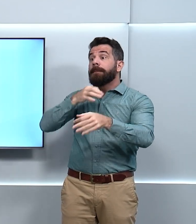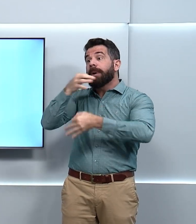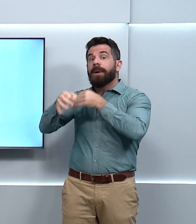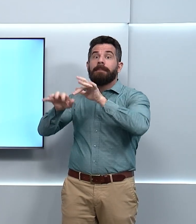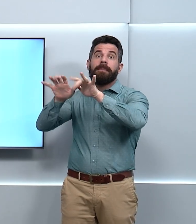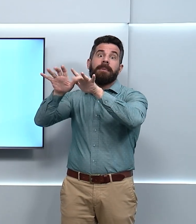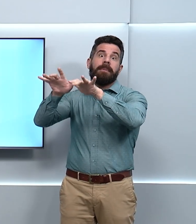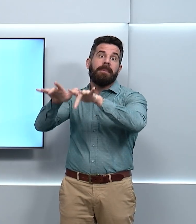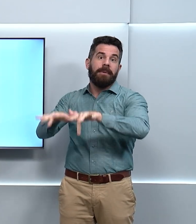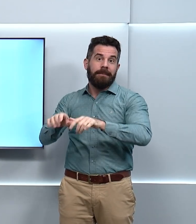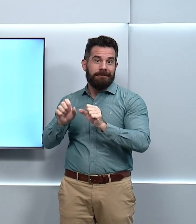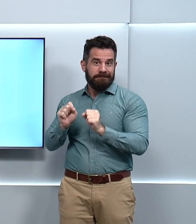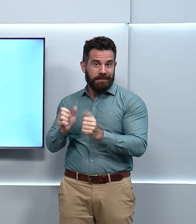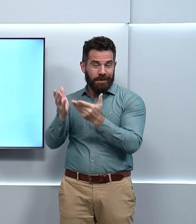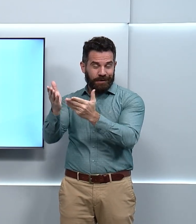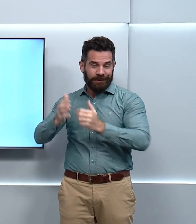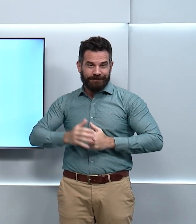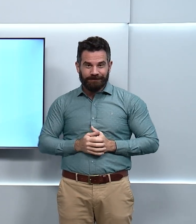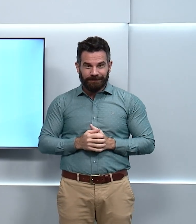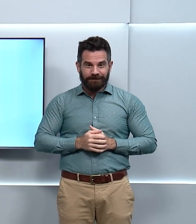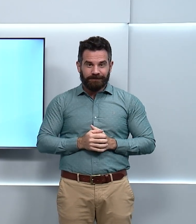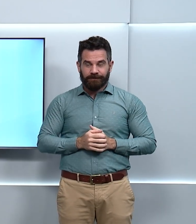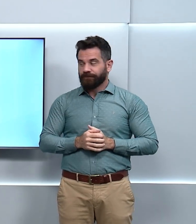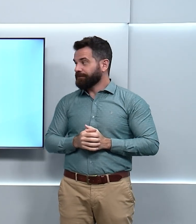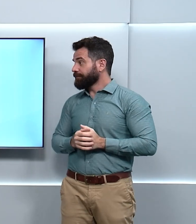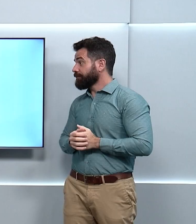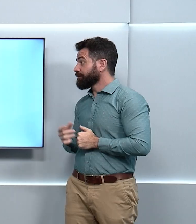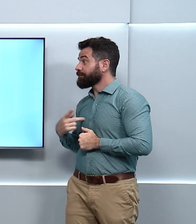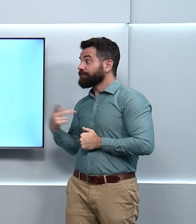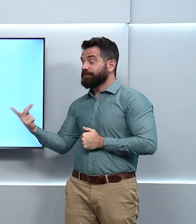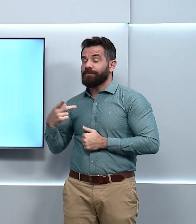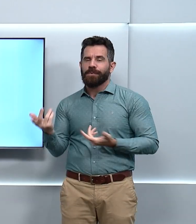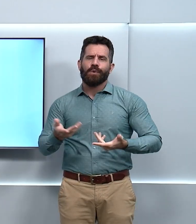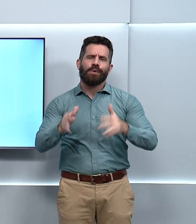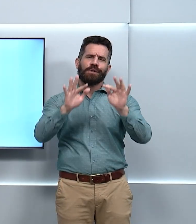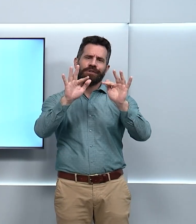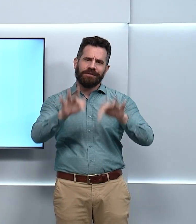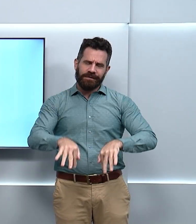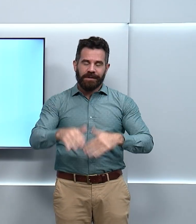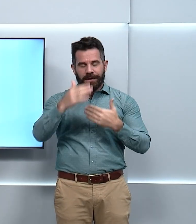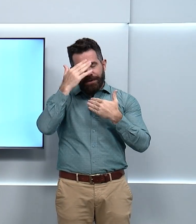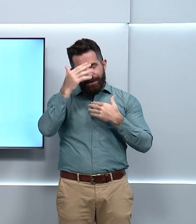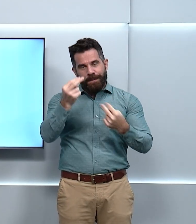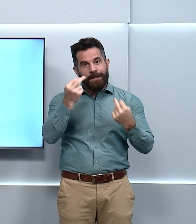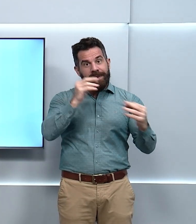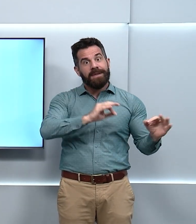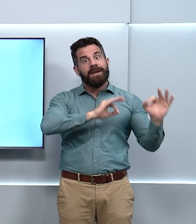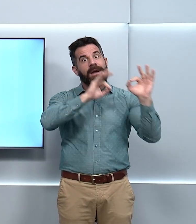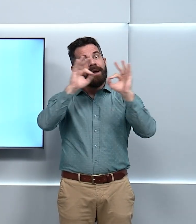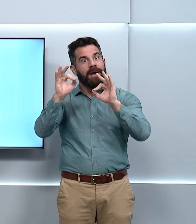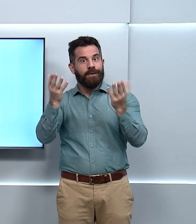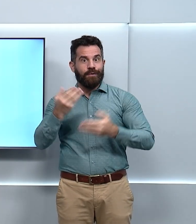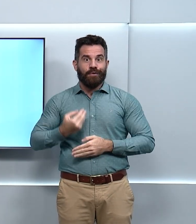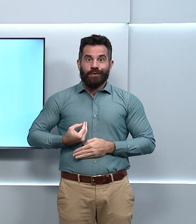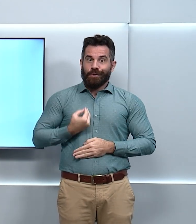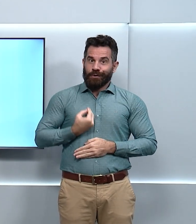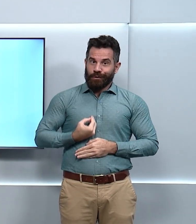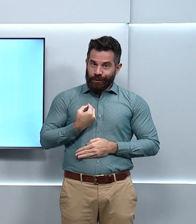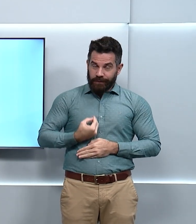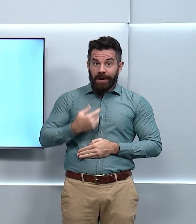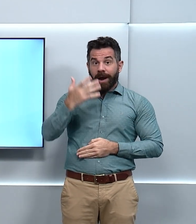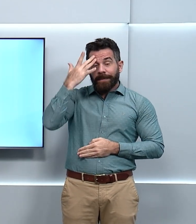conteúdo, mandar sua mensagem para a gente também. Eu e o professor Diego ficamos por aqui. Muito obrigada pela sua companhia e pela sua